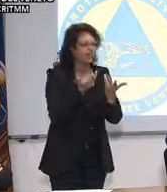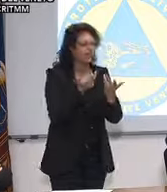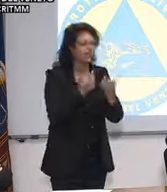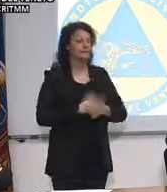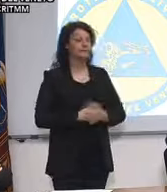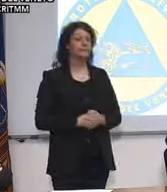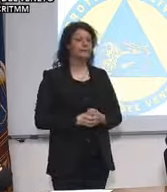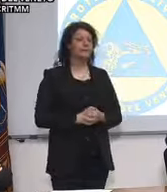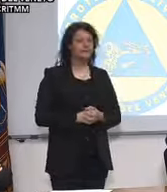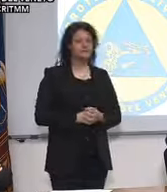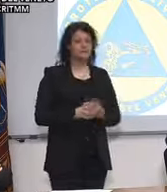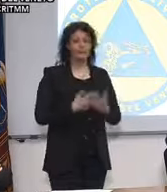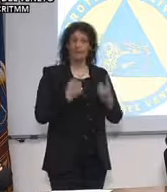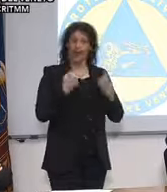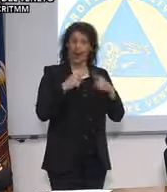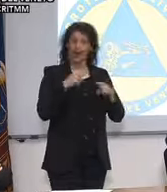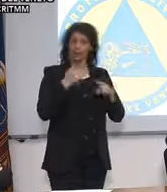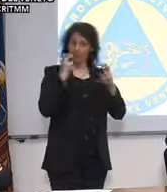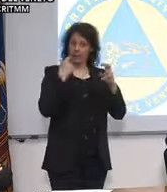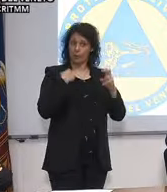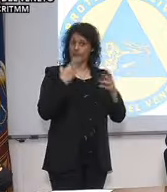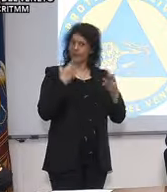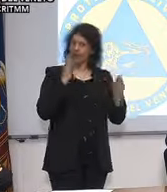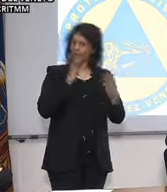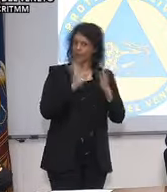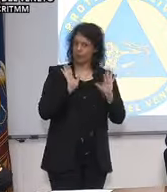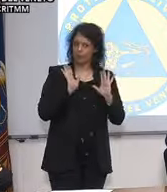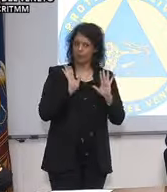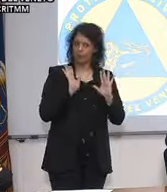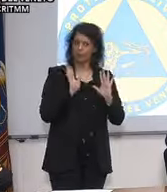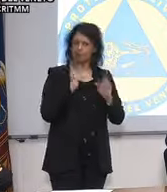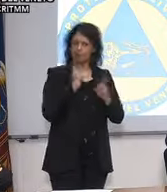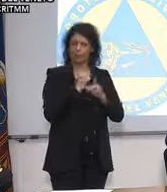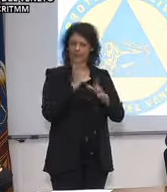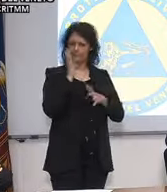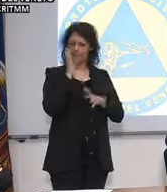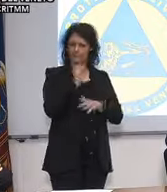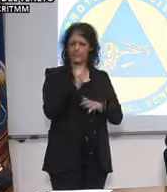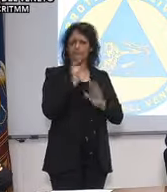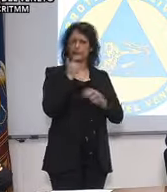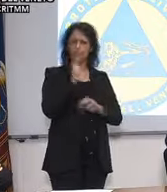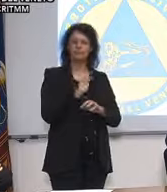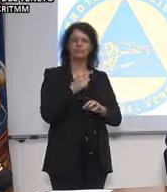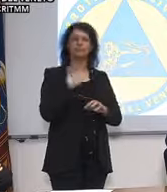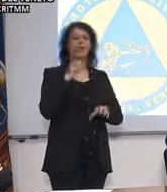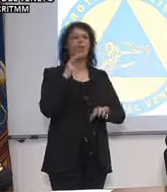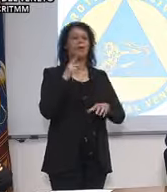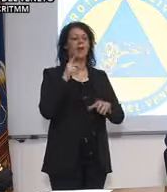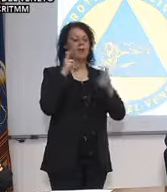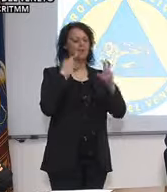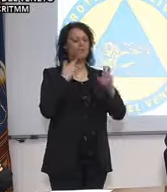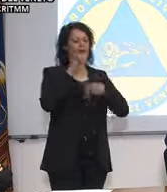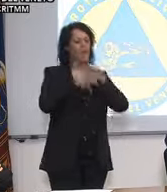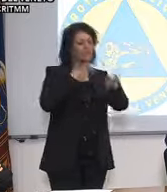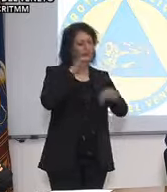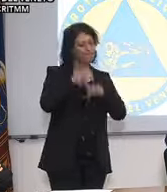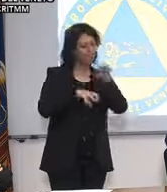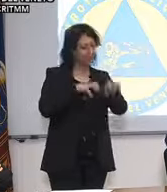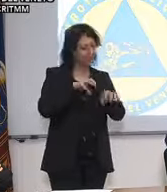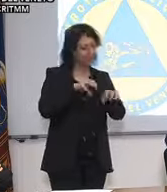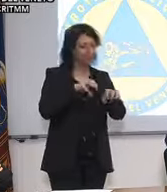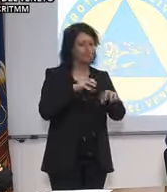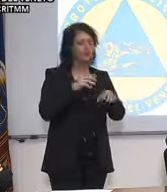Devo anche dire la verità che lo stiamo approfondendo, perché il tema dell'animale da compagnia, dell'accudimento, però ti rispondo che l'accudimento c'è già nel